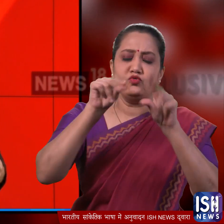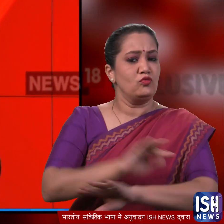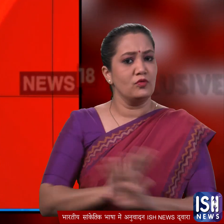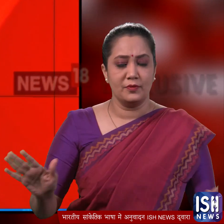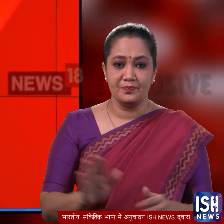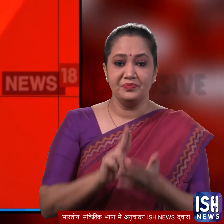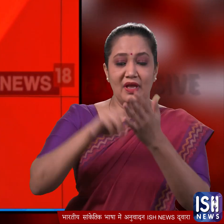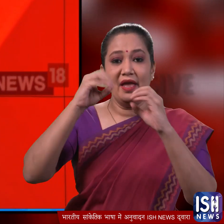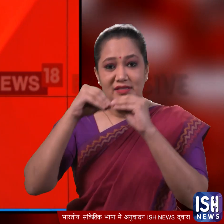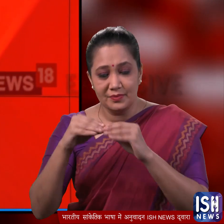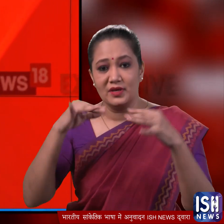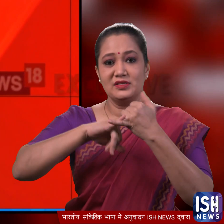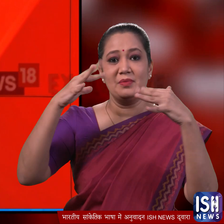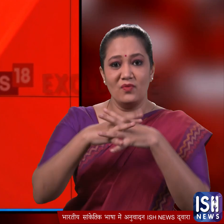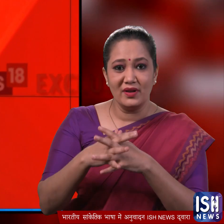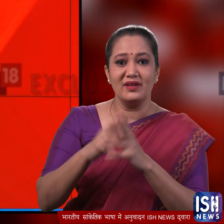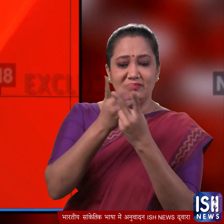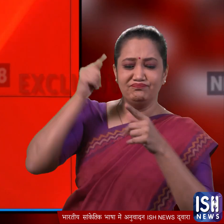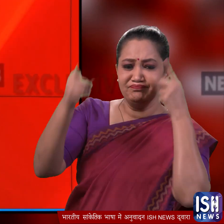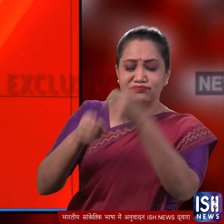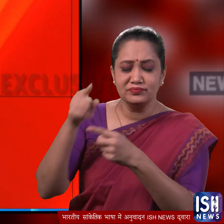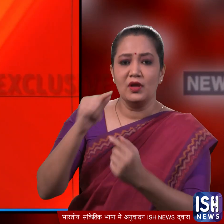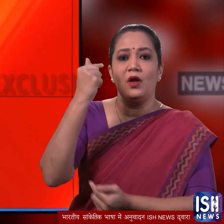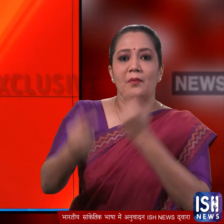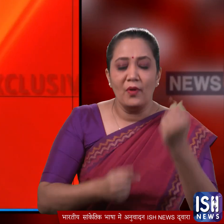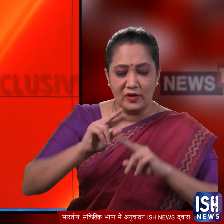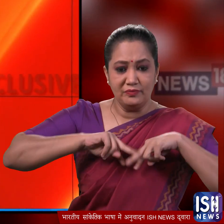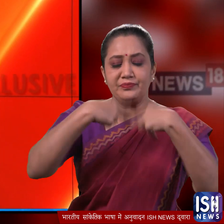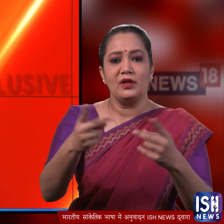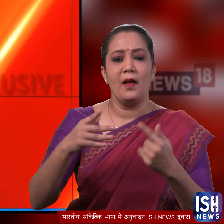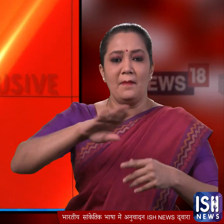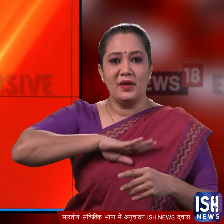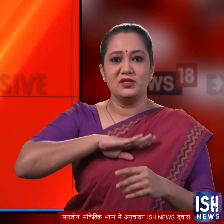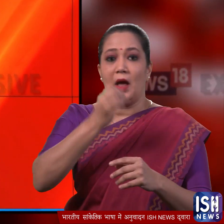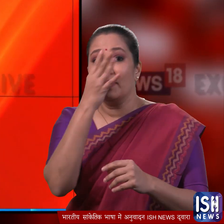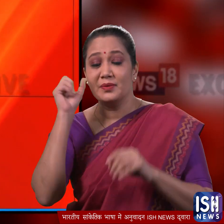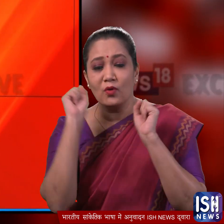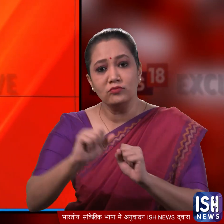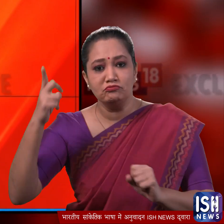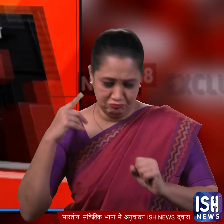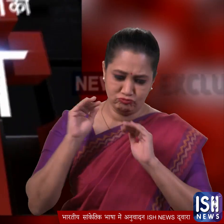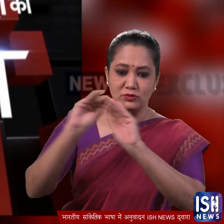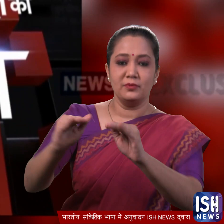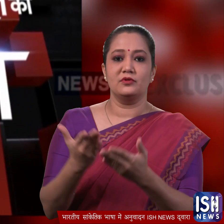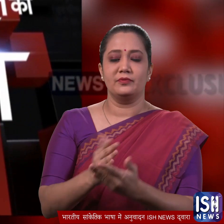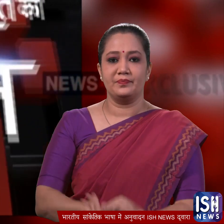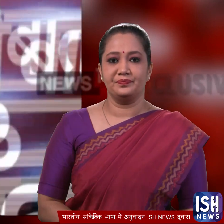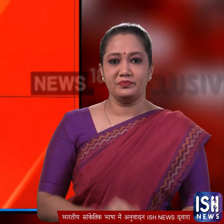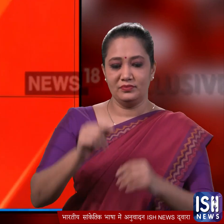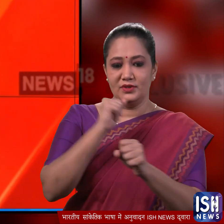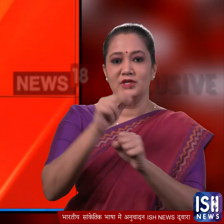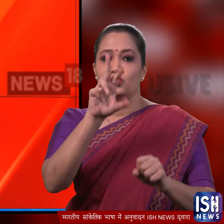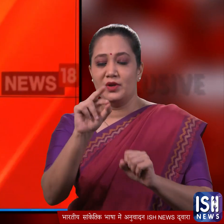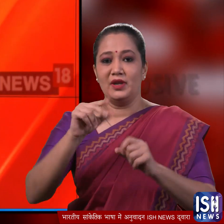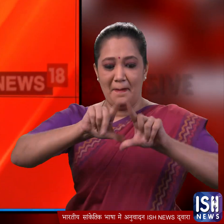कर दिया। तो वहीं एनसीबी और समीर वानखेड़े पर लग रहे आरोपों का राजनीतिक जवाब देने के लिए महाराष्ट्र के बीजेपी नेता भी सामने आ गए।